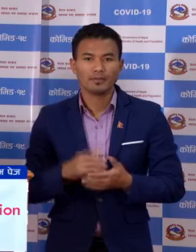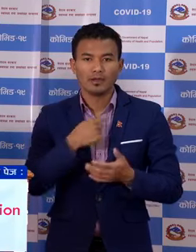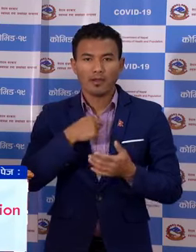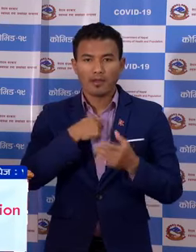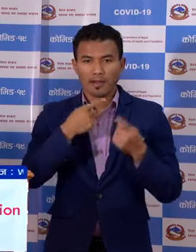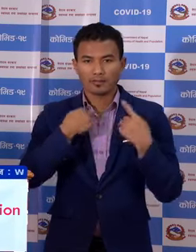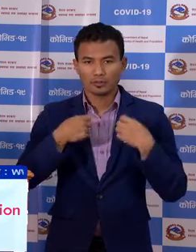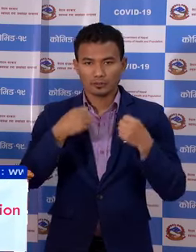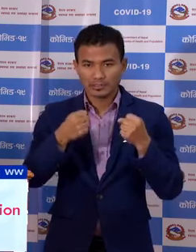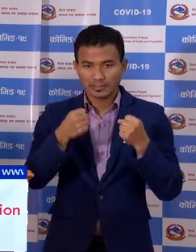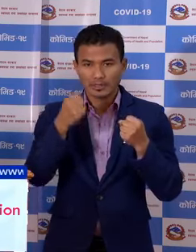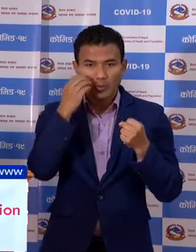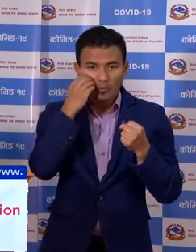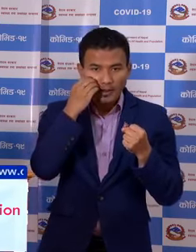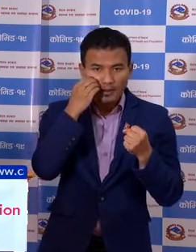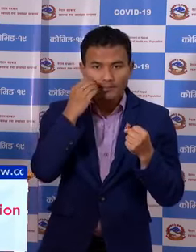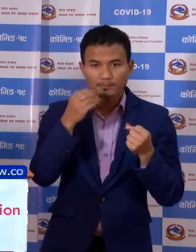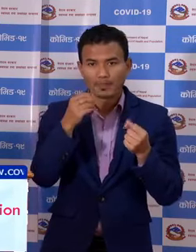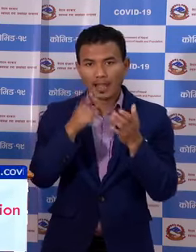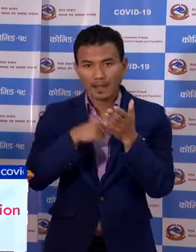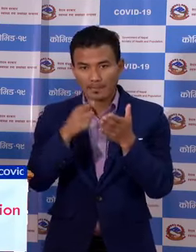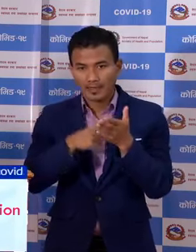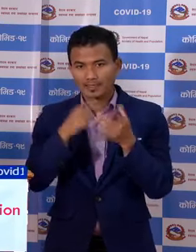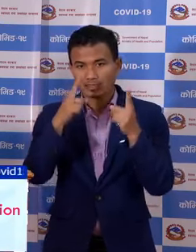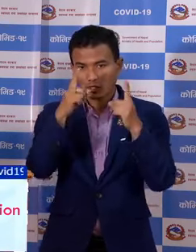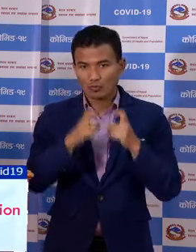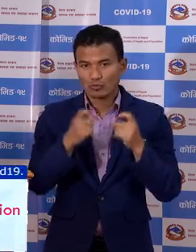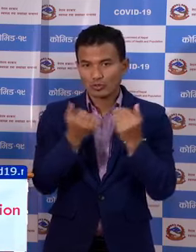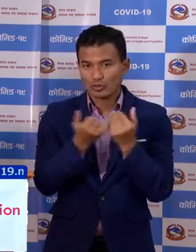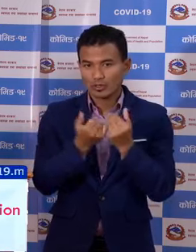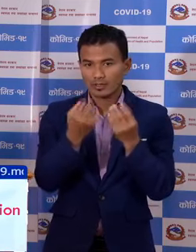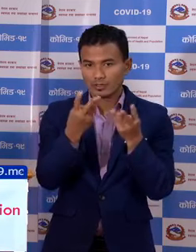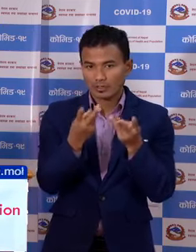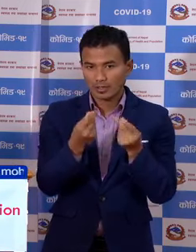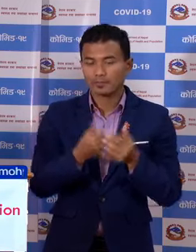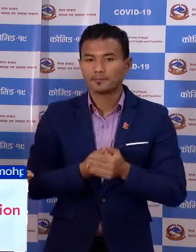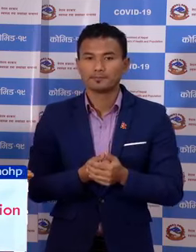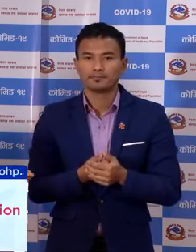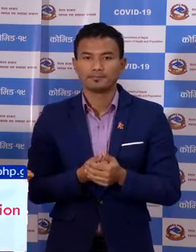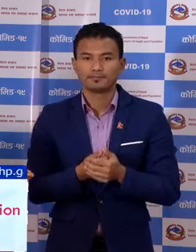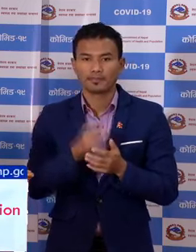हाम्रो स्वास्थ्य मोबाइल एप्लिकेसन डाउनलोड गर्नेको संख्या